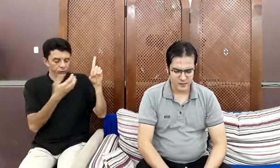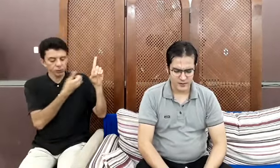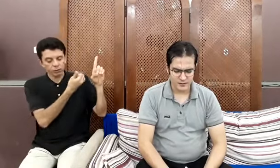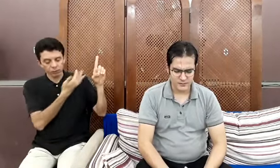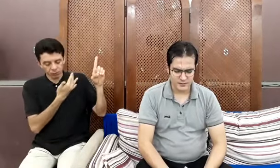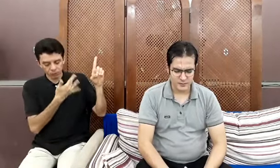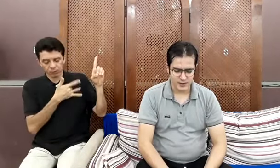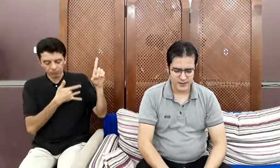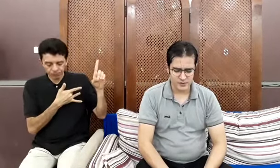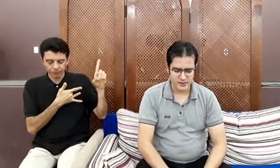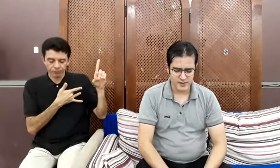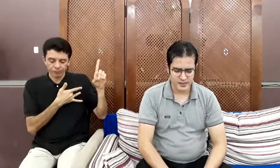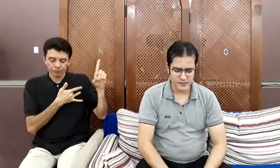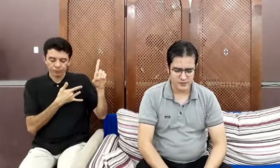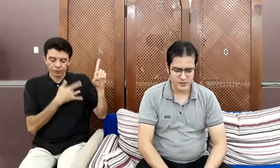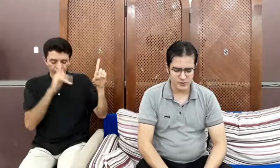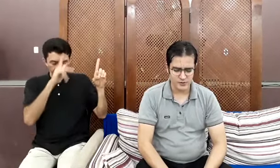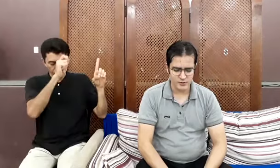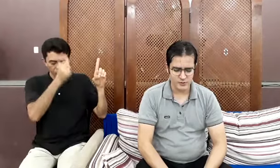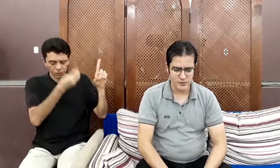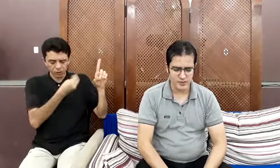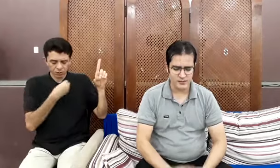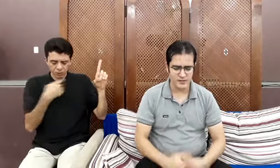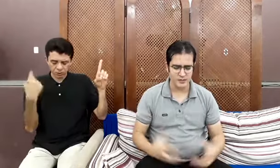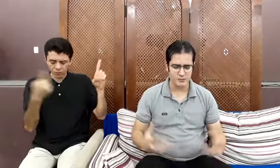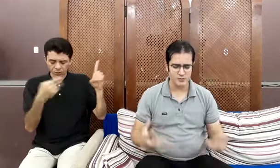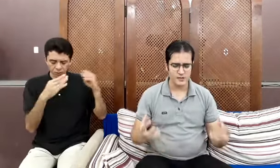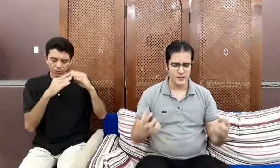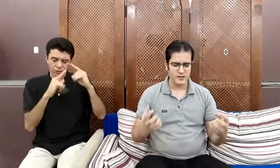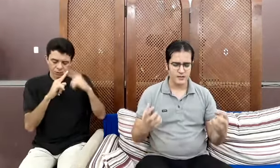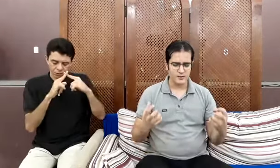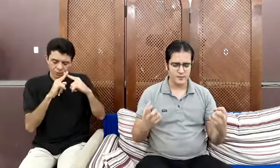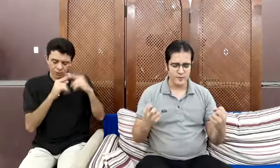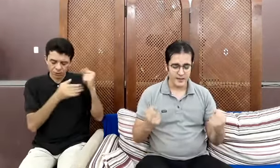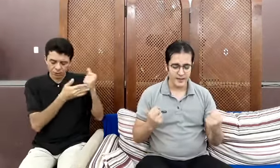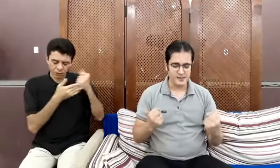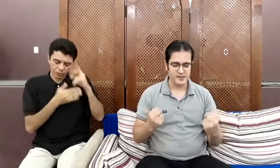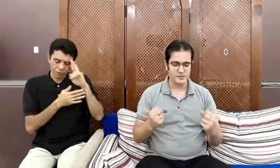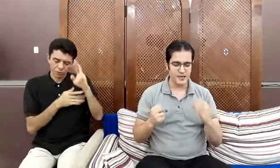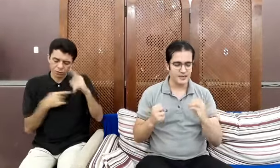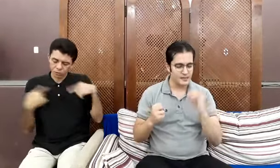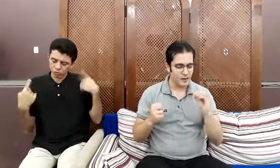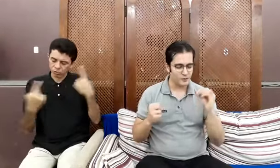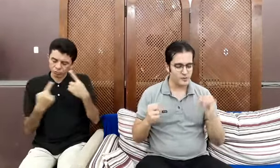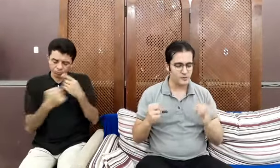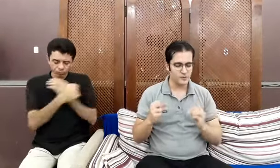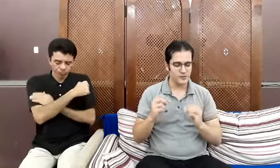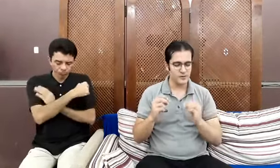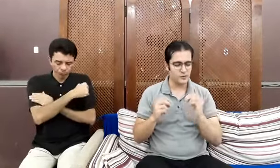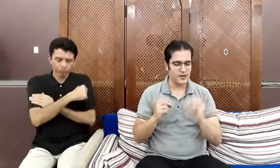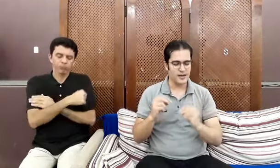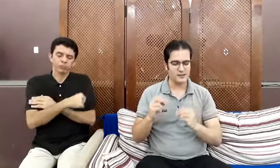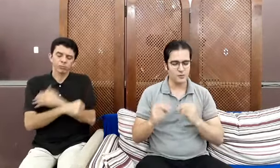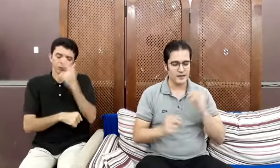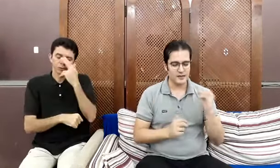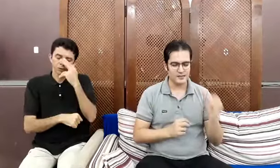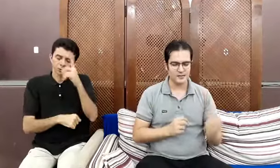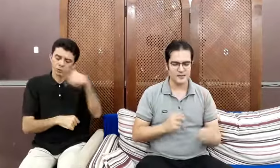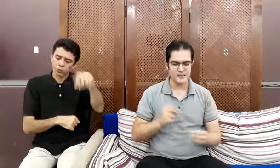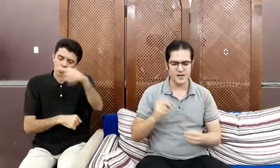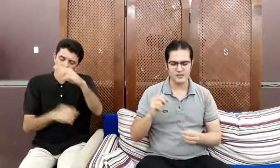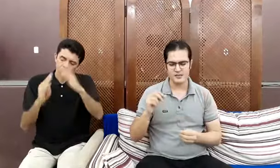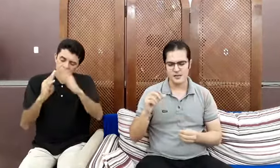misericórdia. Fortalece a nossa igreja, nos ajuda, Senhor, a sermos fortalecidos. Cada irmão, Senhor, na sua casa, compartilhe